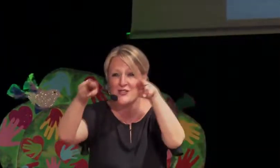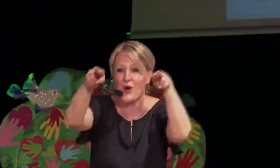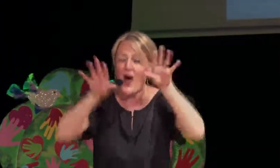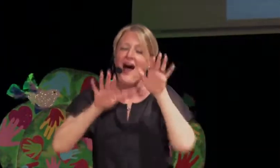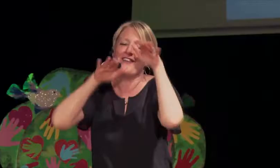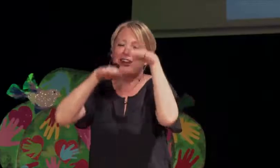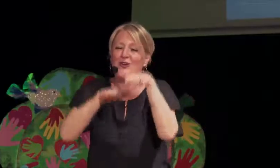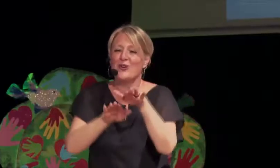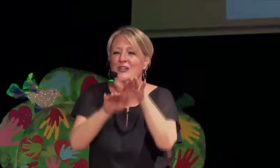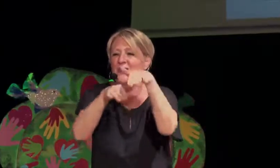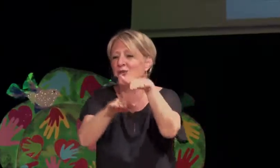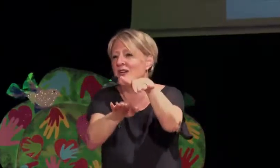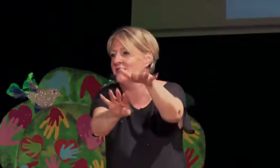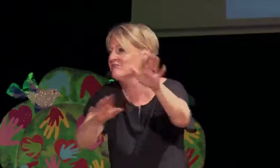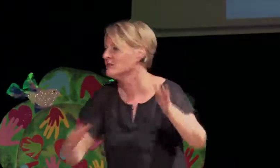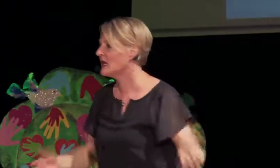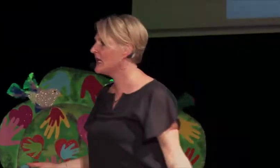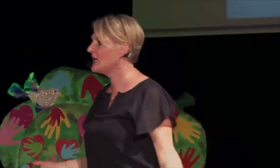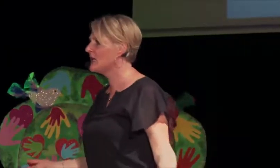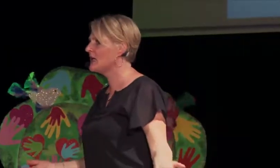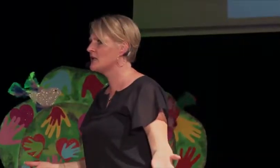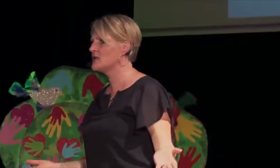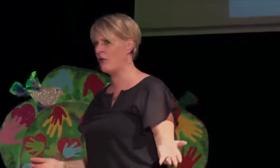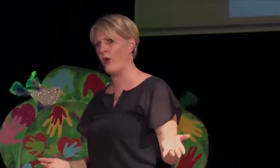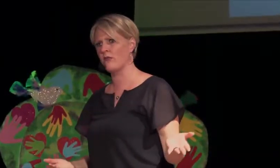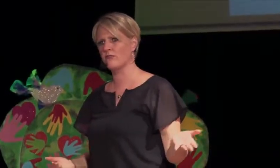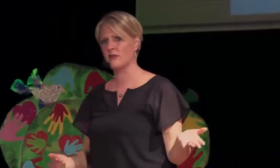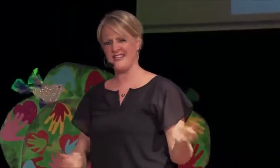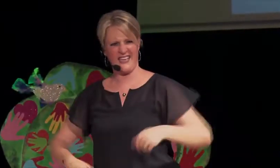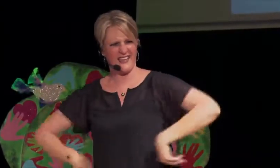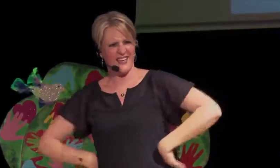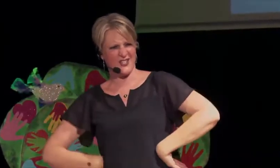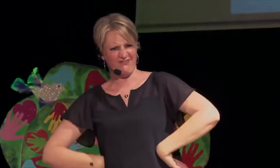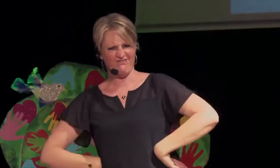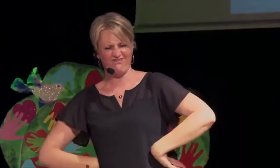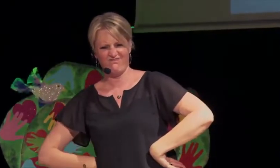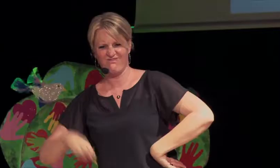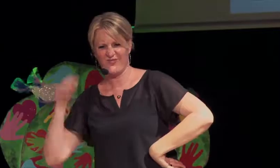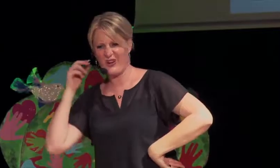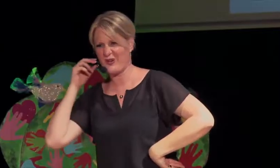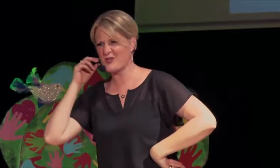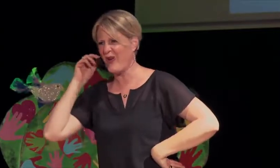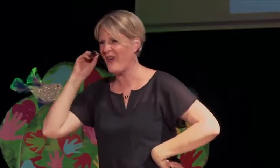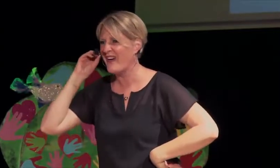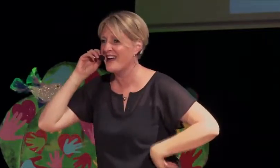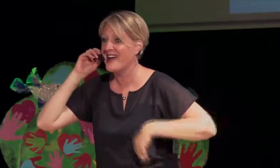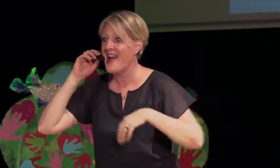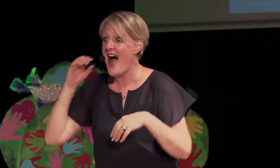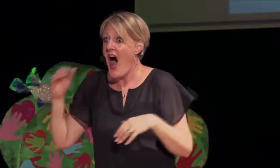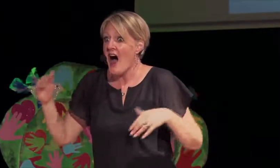ruisseau avec l'eau qui coule. Et dites-moi, qui c'est qui nage dans les ruisseaux?